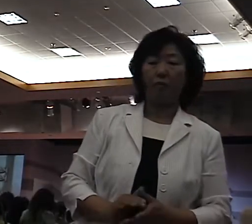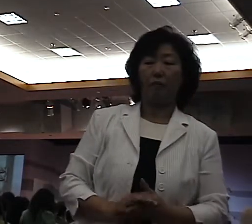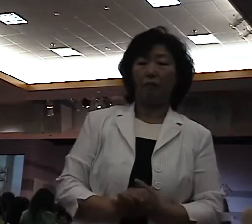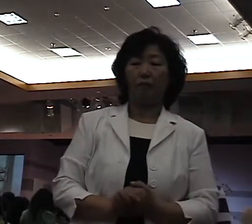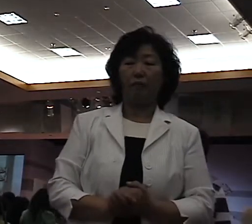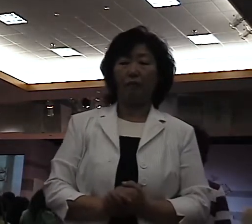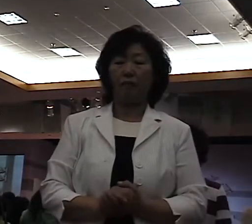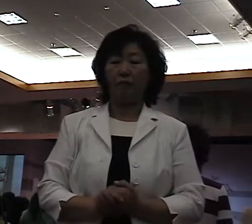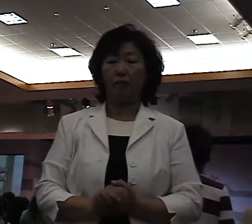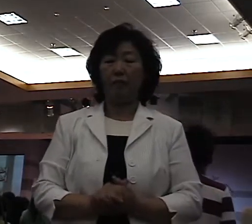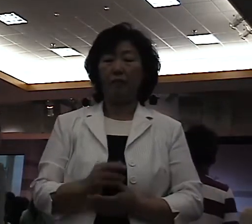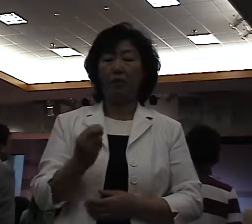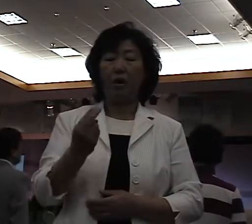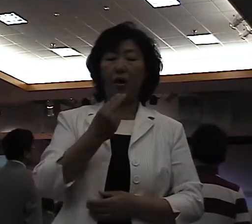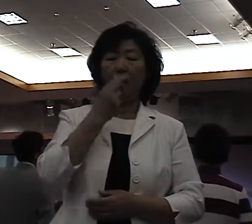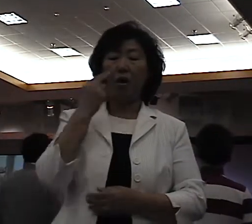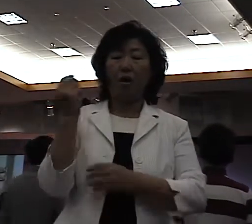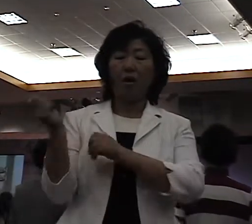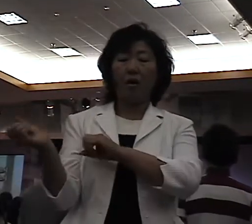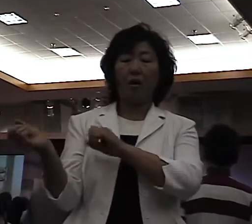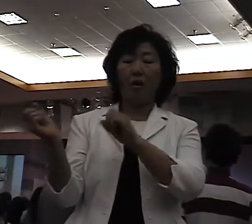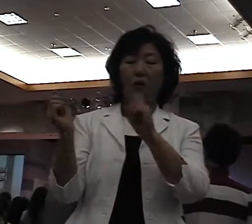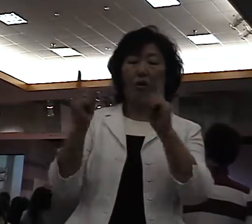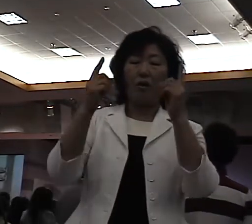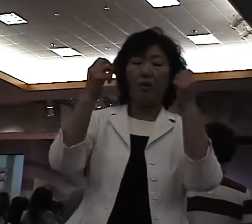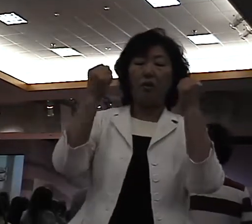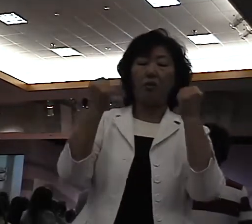찬양 올립니다.